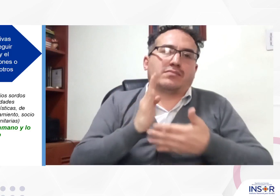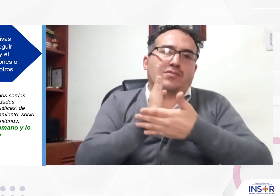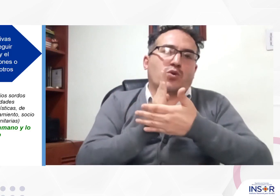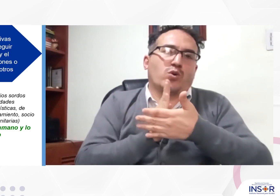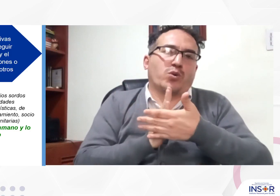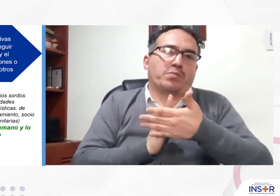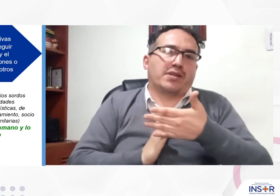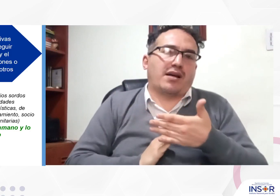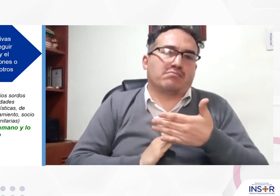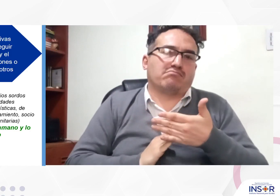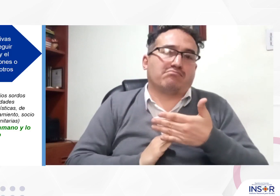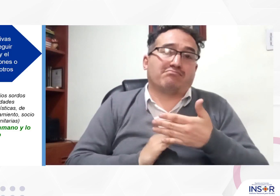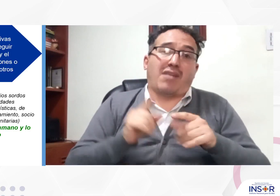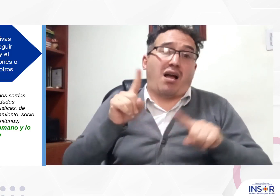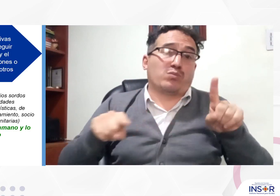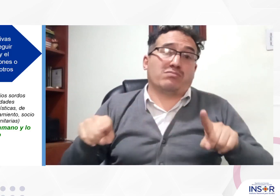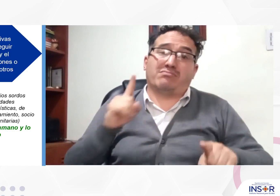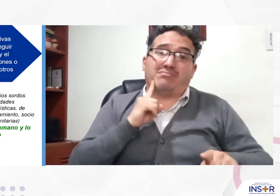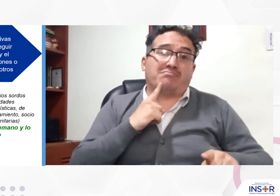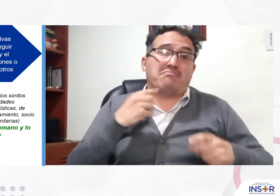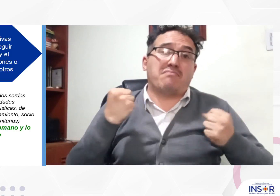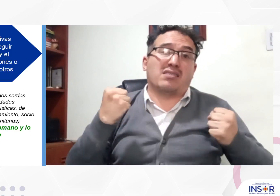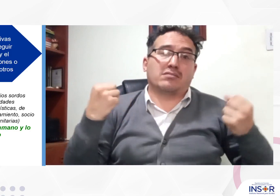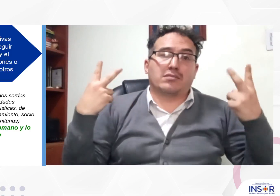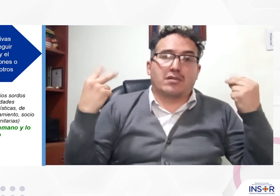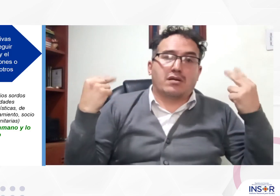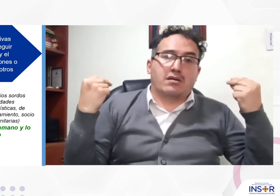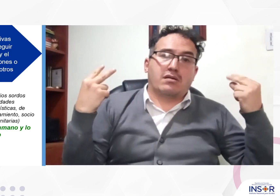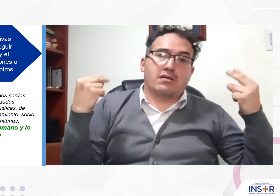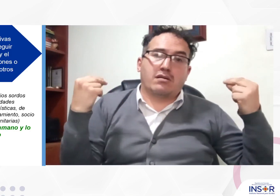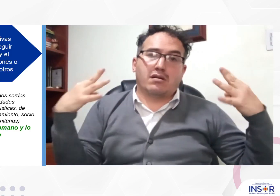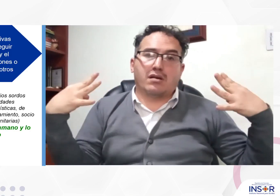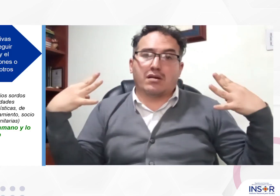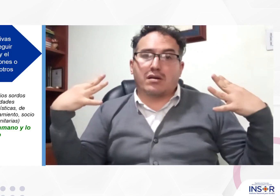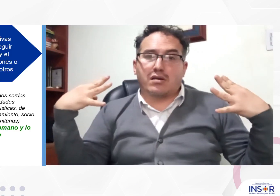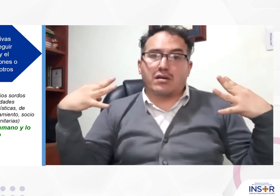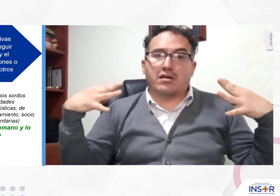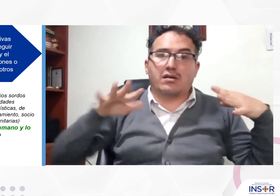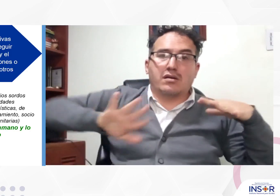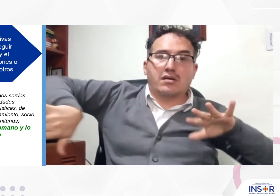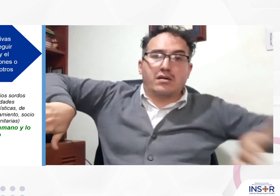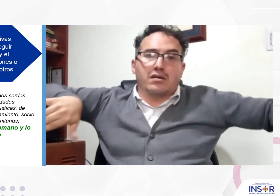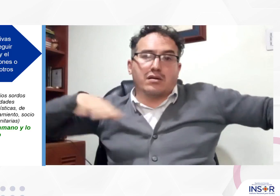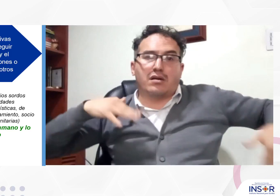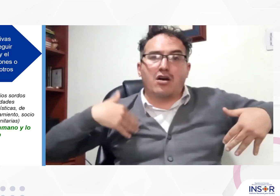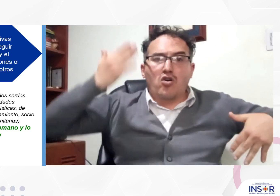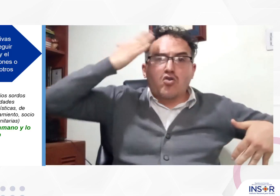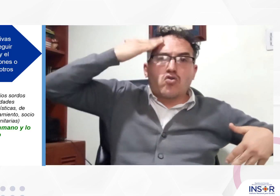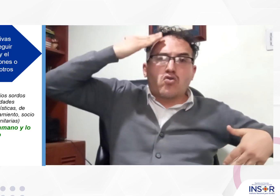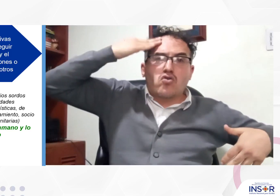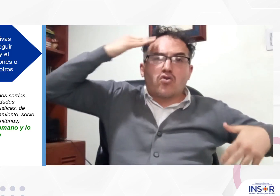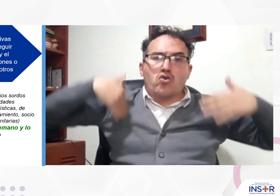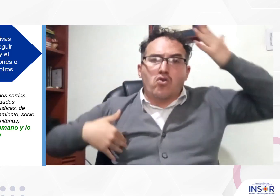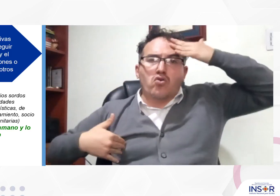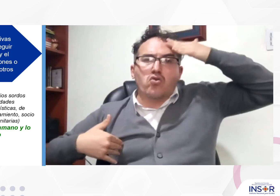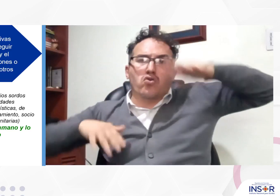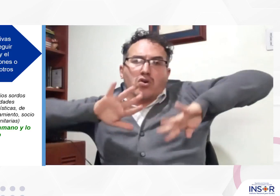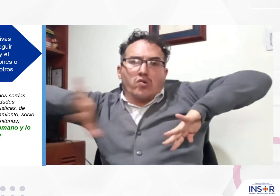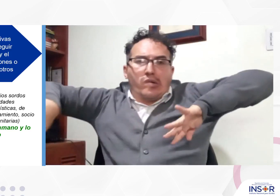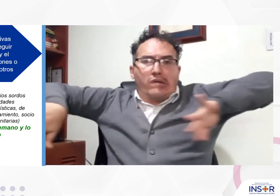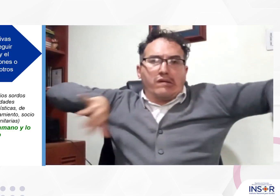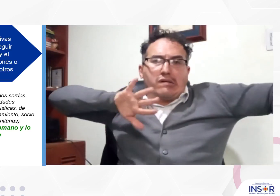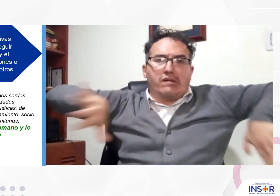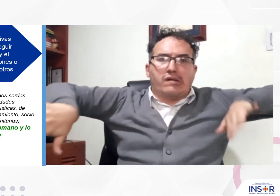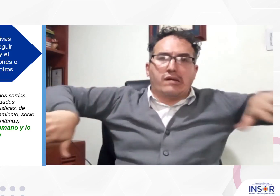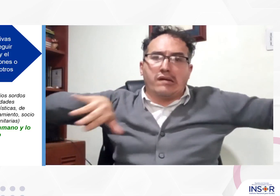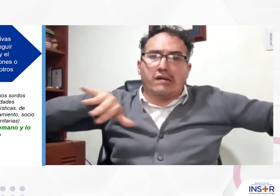para las personas sordas, primero llamarlos a la humildad, que no seamos pretenciosos, orgullosos, buscar que yo